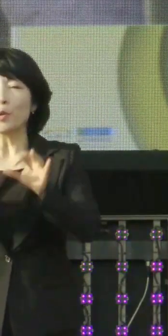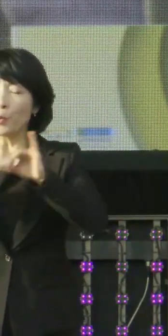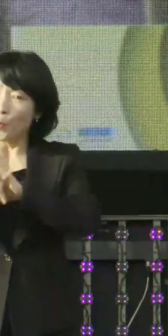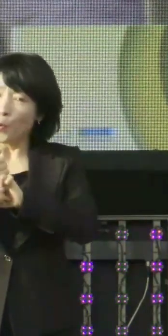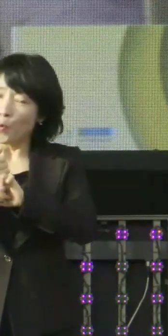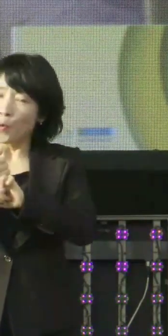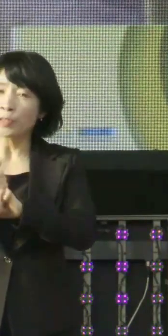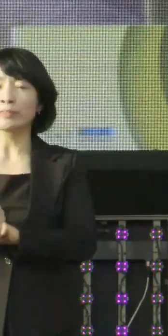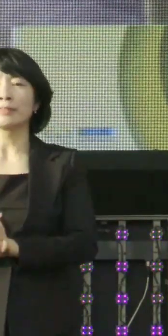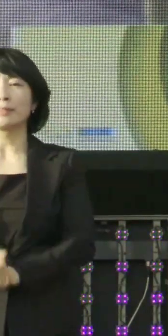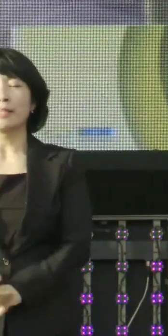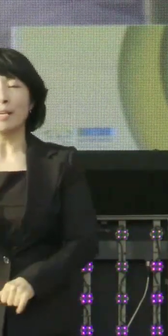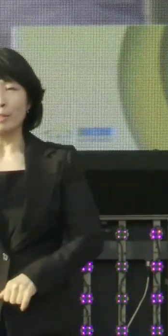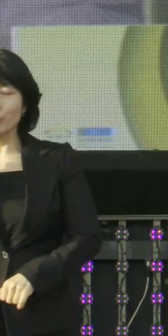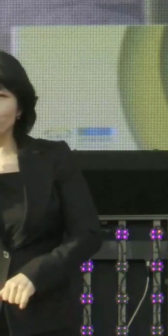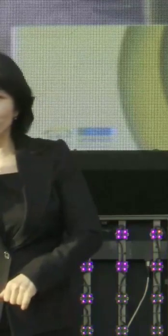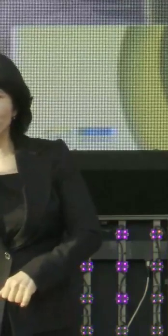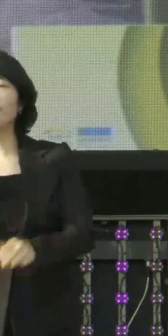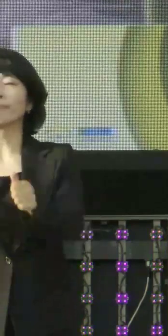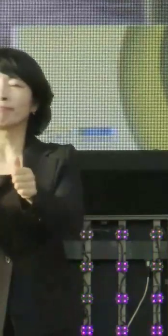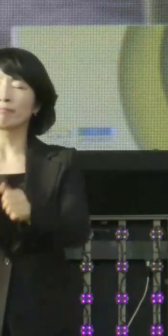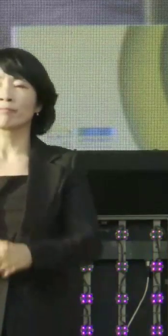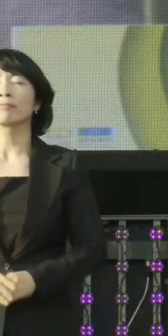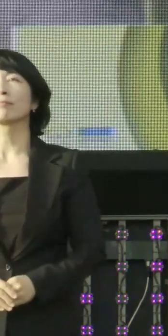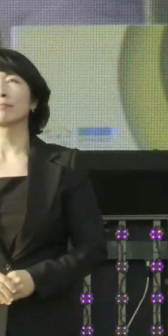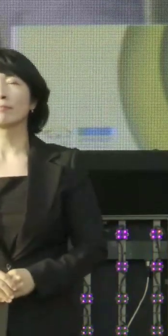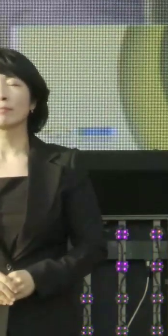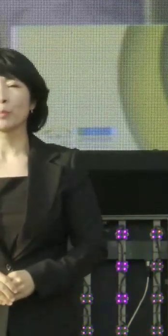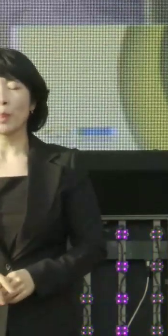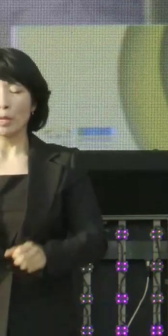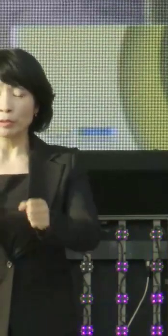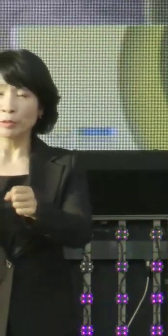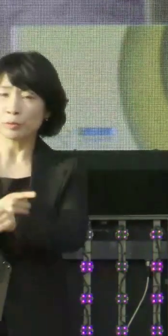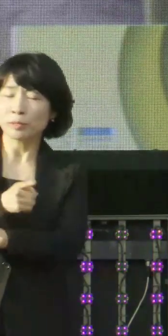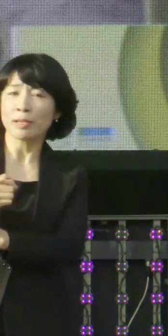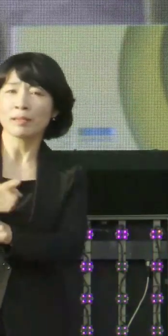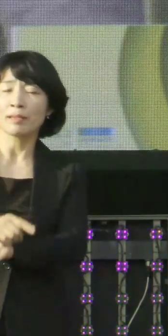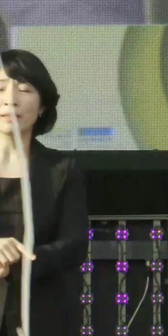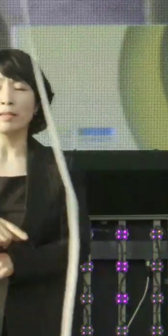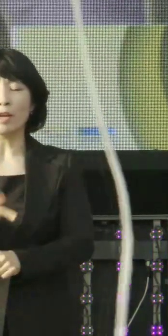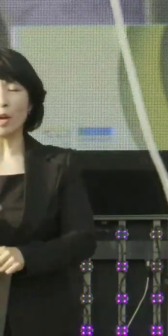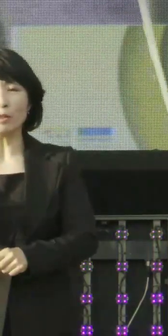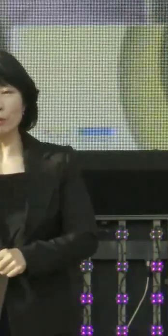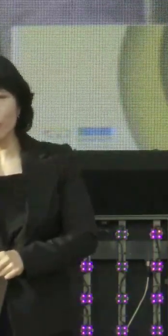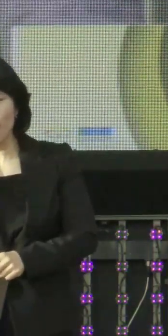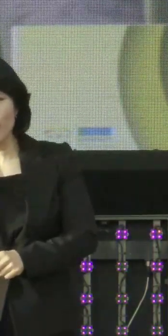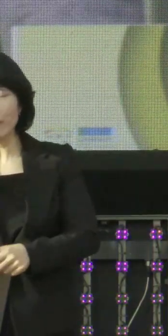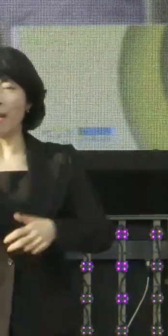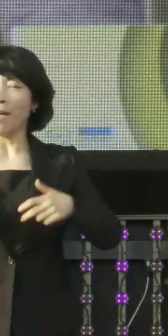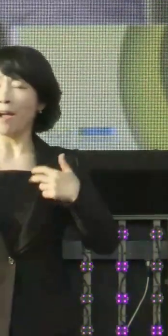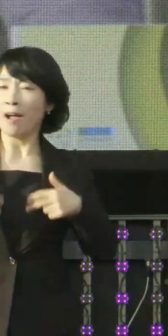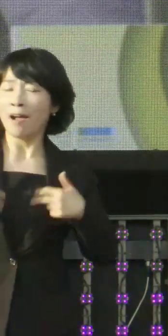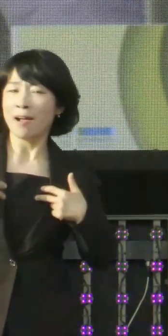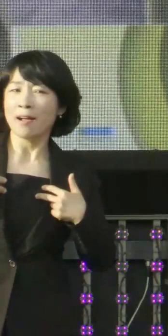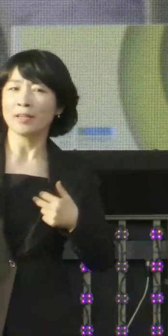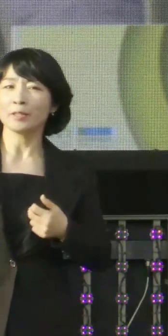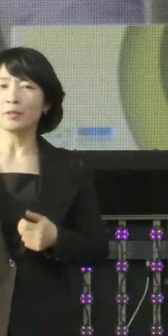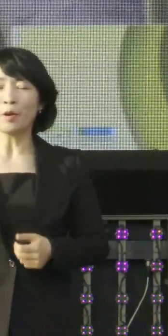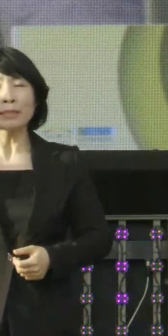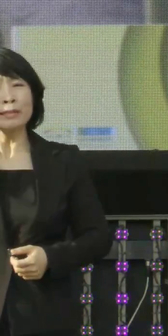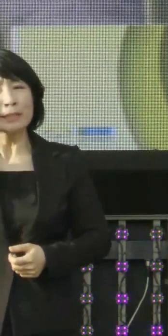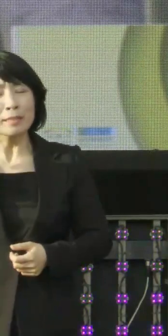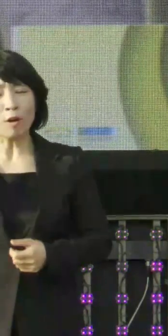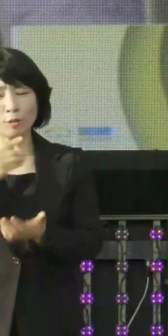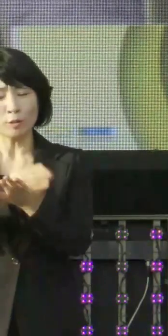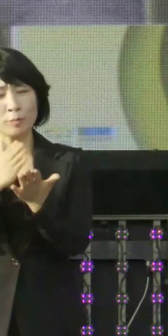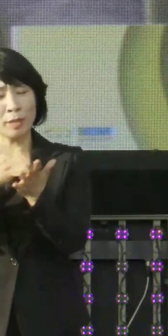마시고 꼭 관람하여 주시기 바랍니다. 이외에도 볼거리, 즐길거리, 또 느낄거리